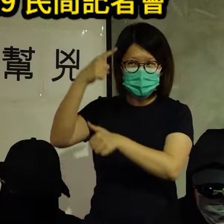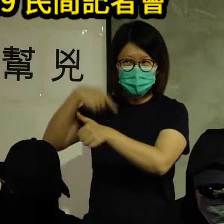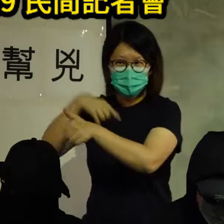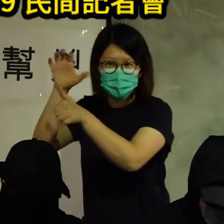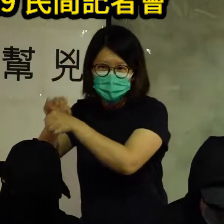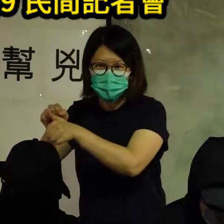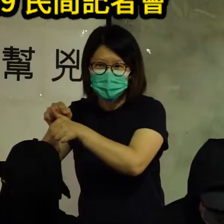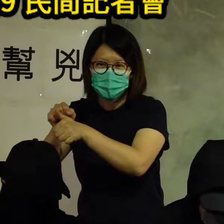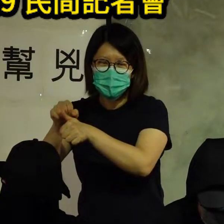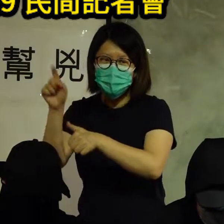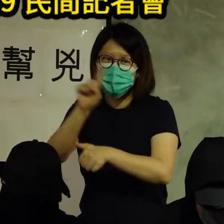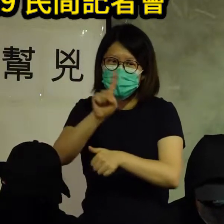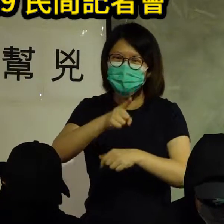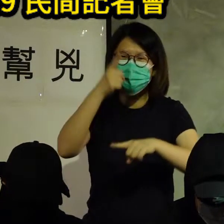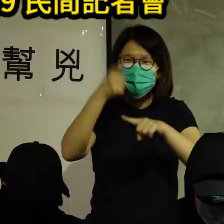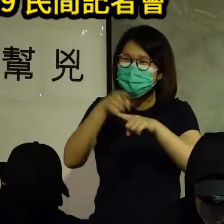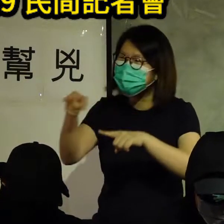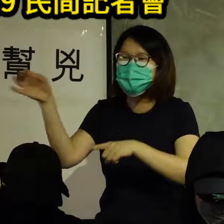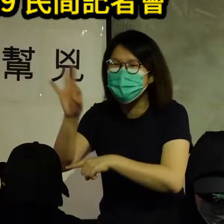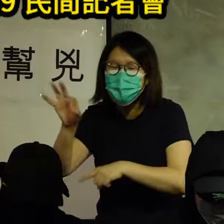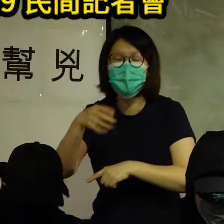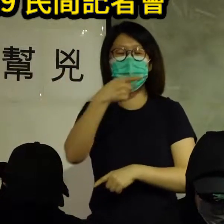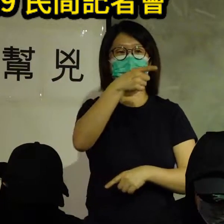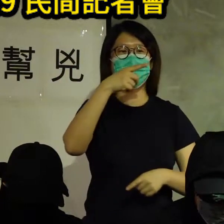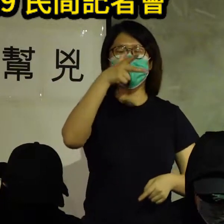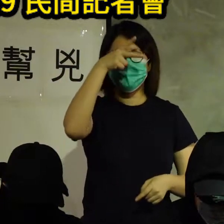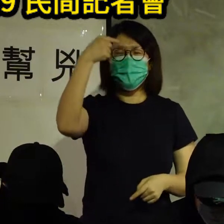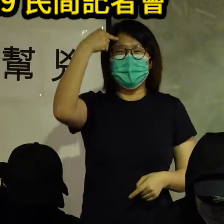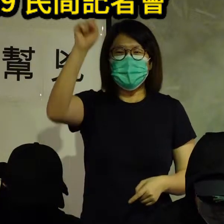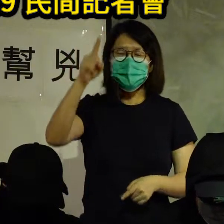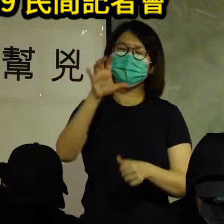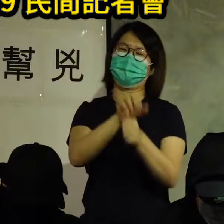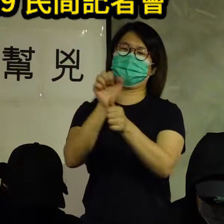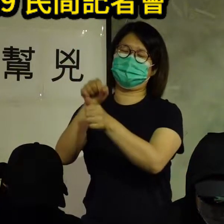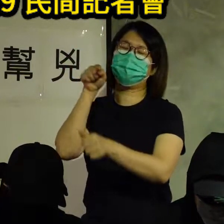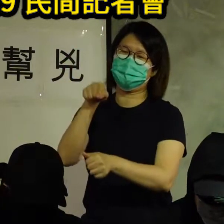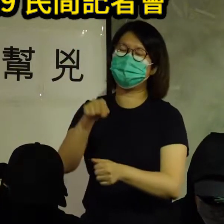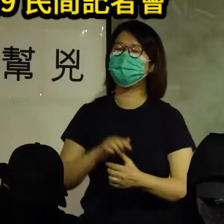對外污名化香港人追求民主的意念